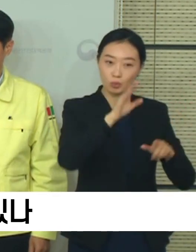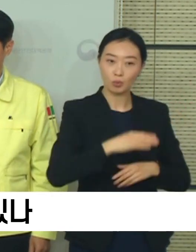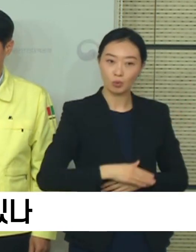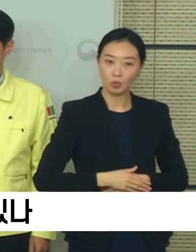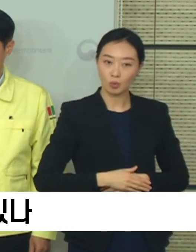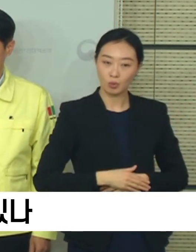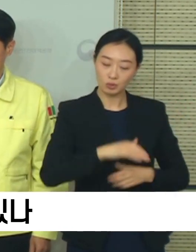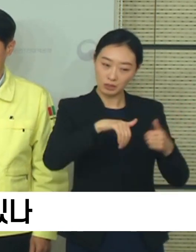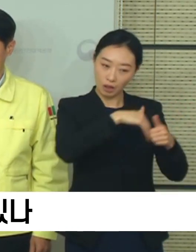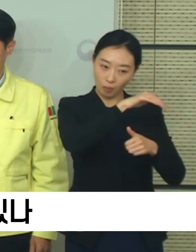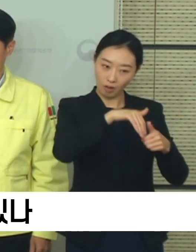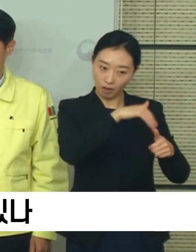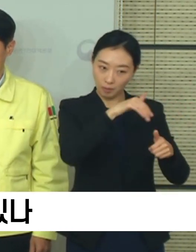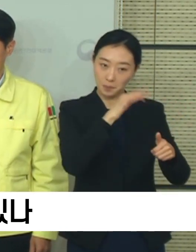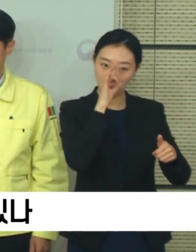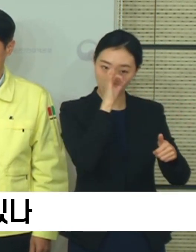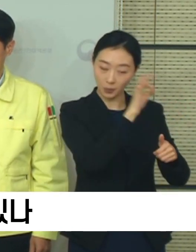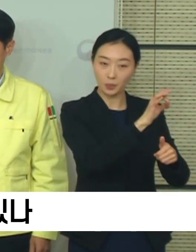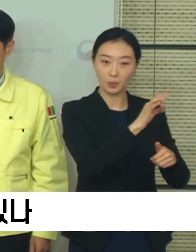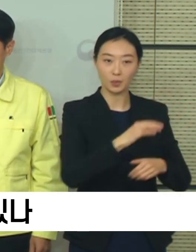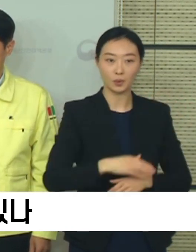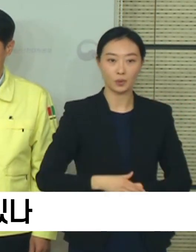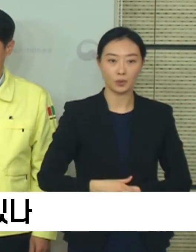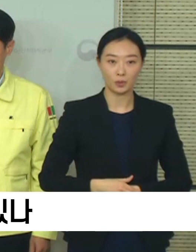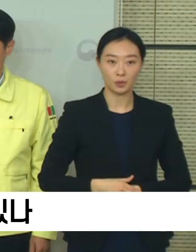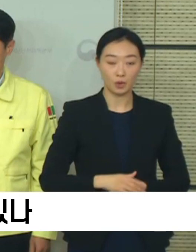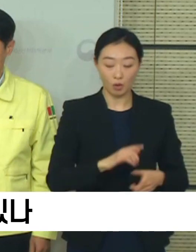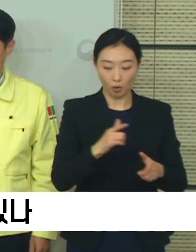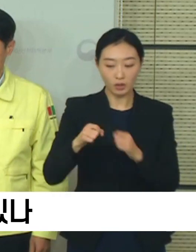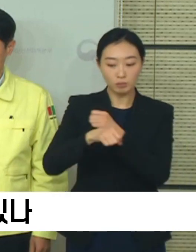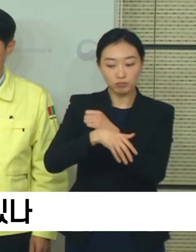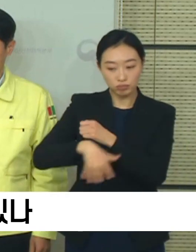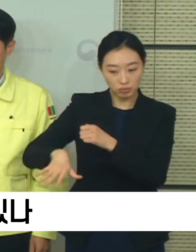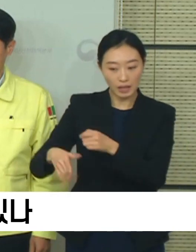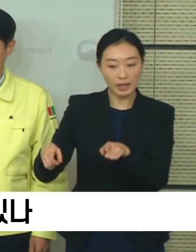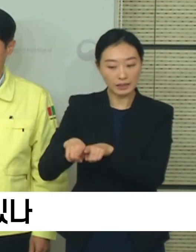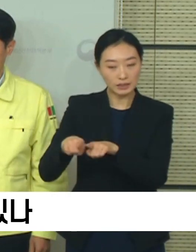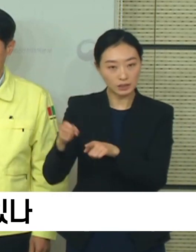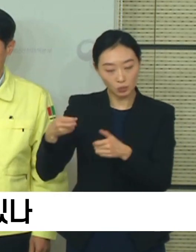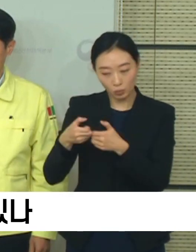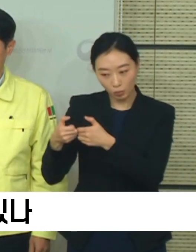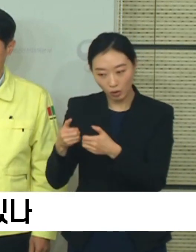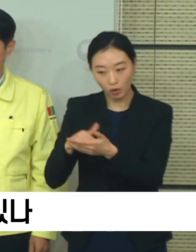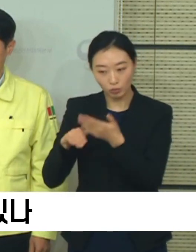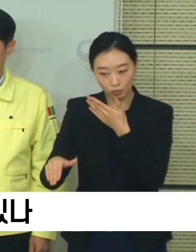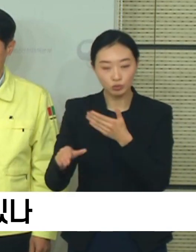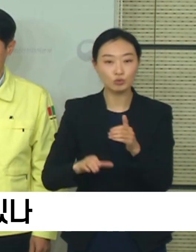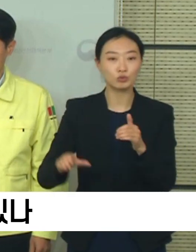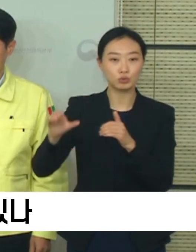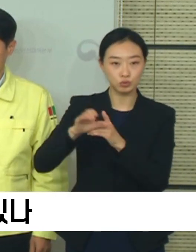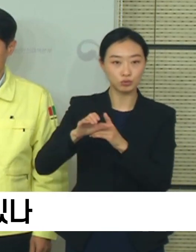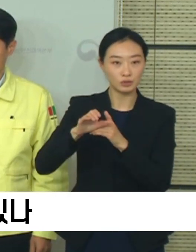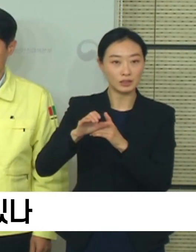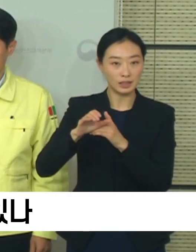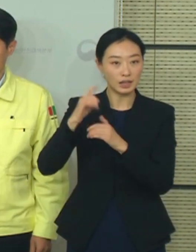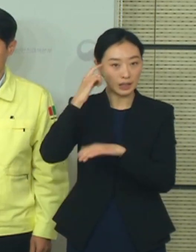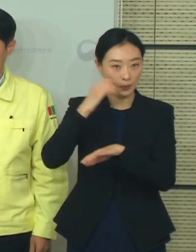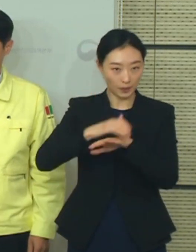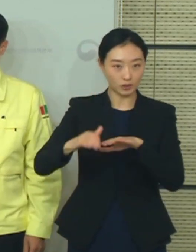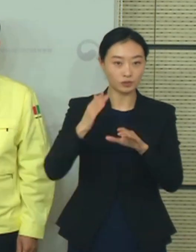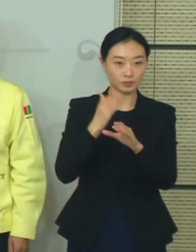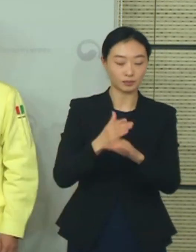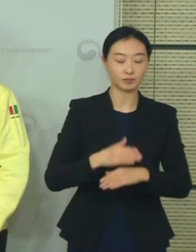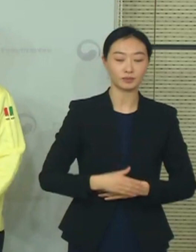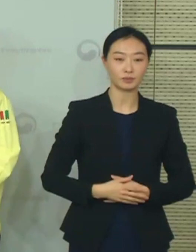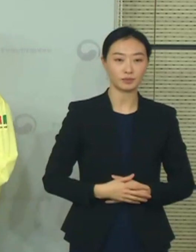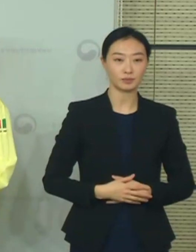고려 요소를 고려해서 여러 관련된 부처들과 논의해서 추후에 결정하도록 그렇게 계획하고 있습니다.